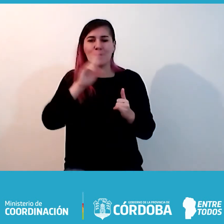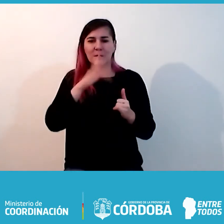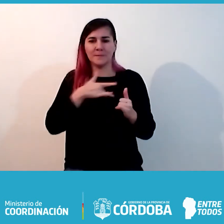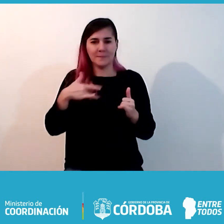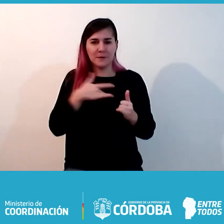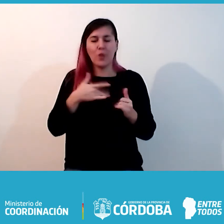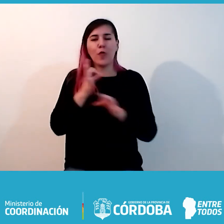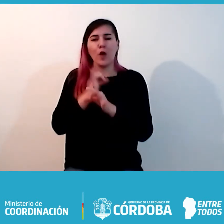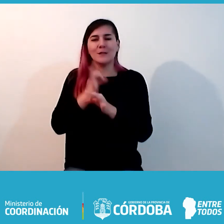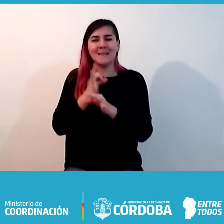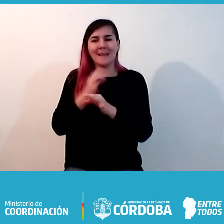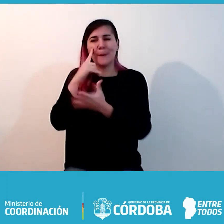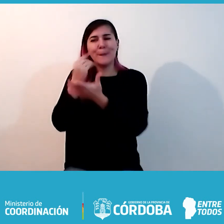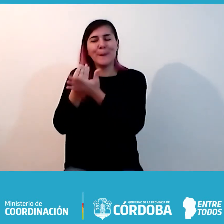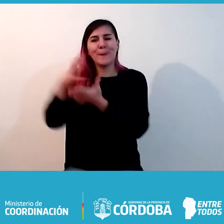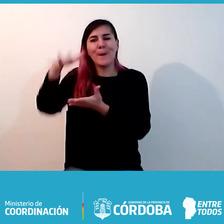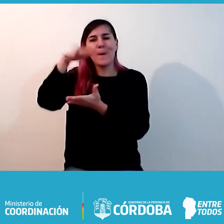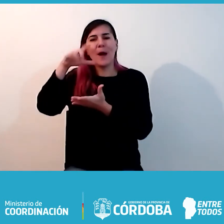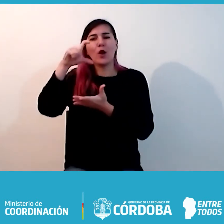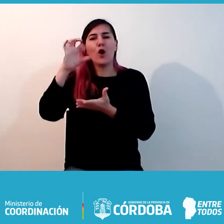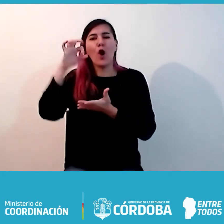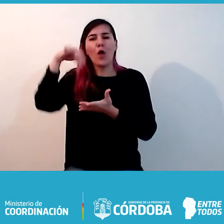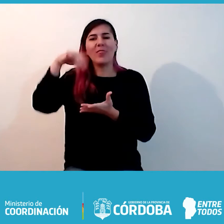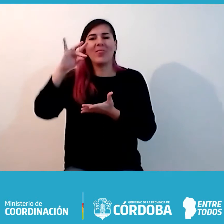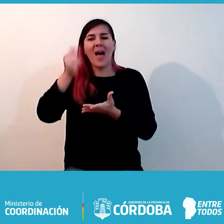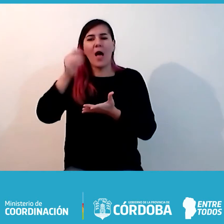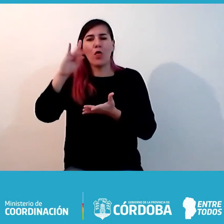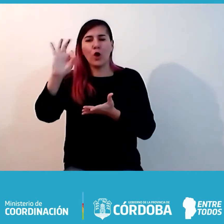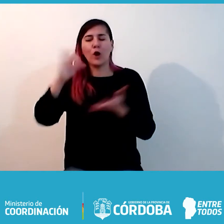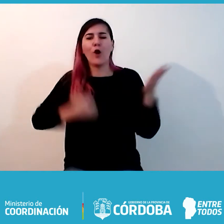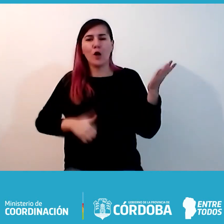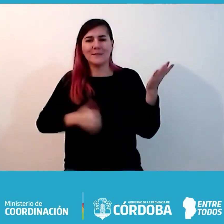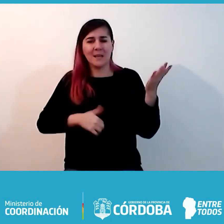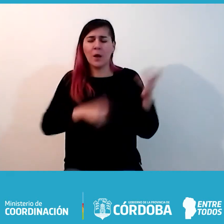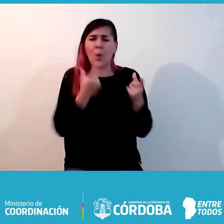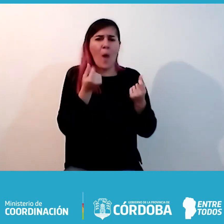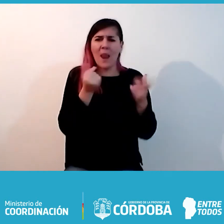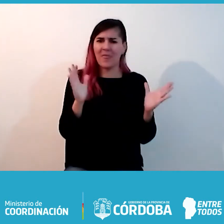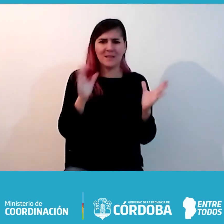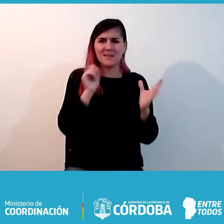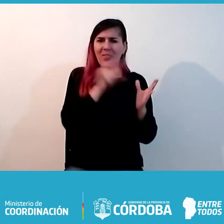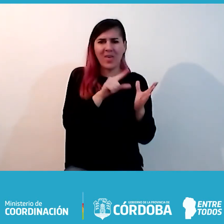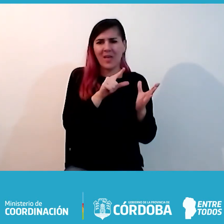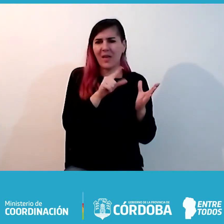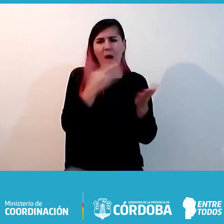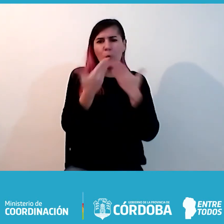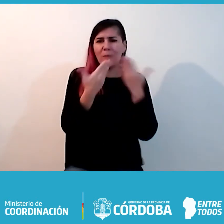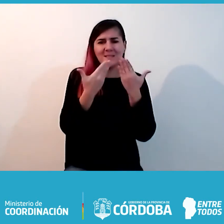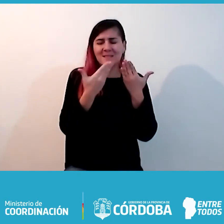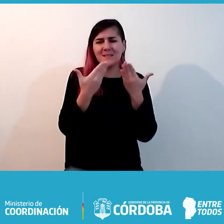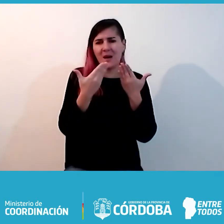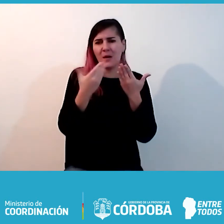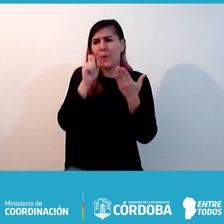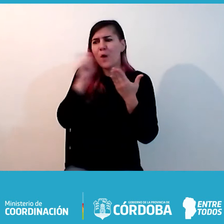habitante del barrio El Condado, Cosquín. Solicita se declare la invalidez de la presente audiencia, ya que se ha vulnerado el derecho humano de acceso a la información